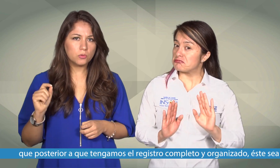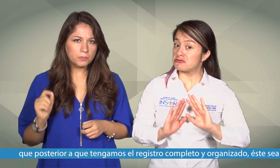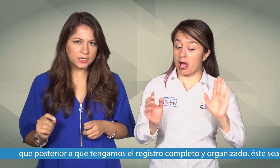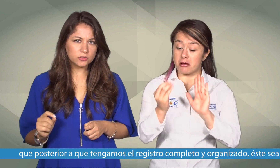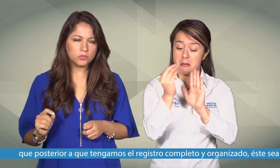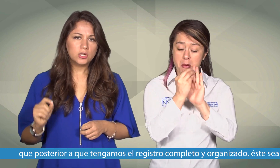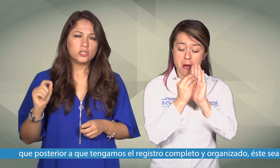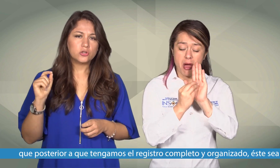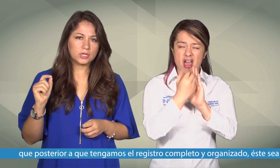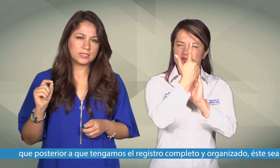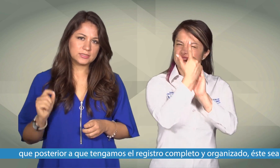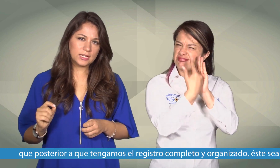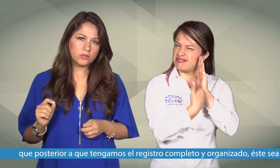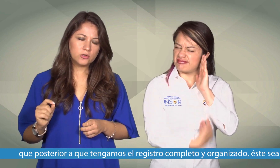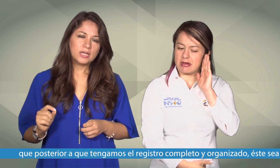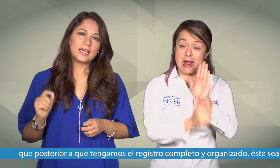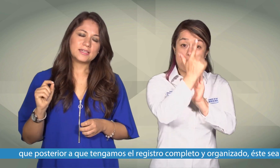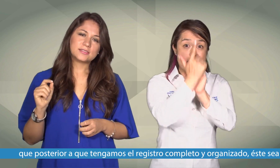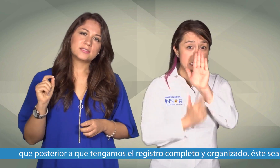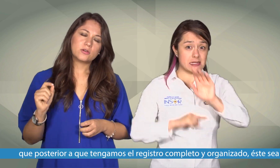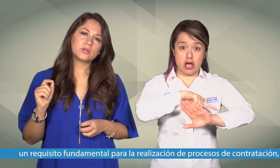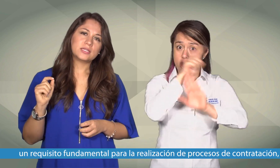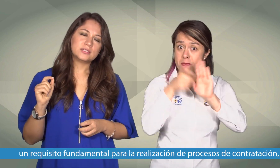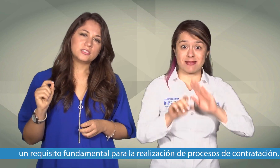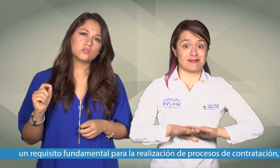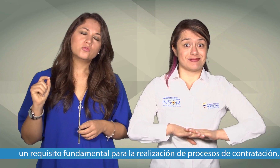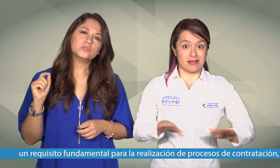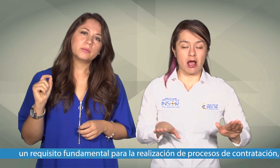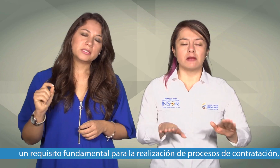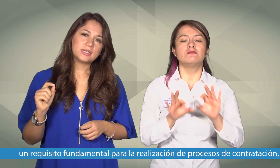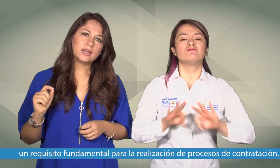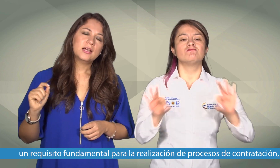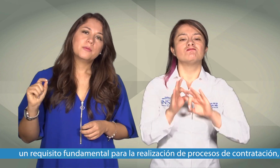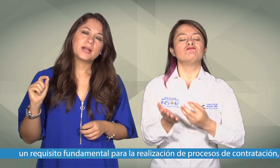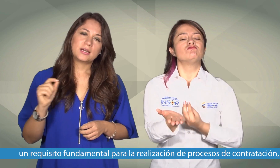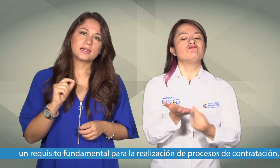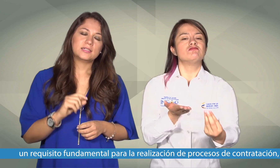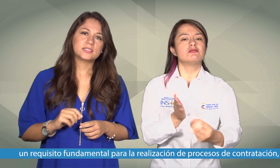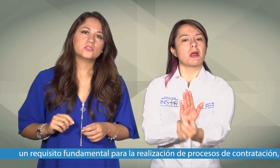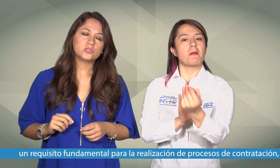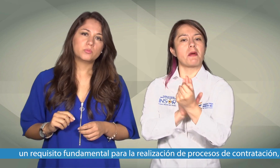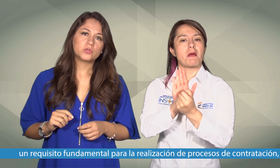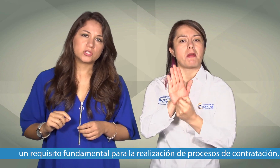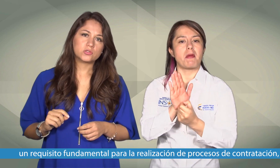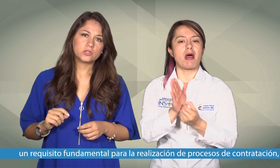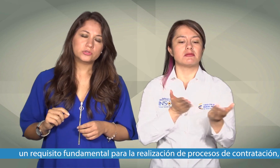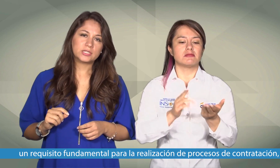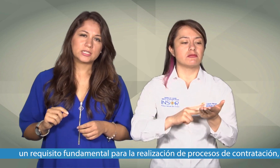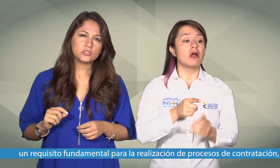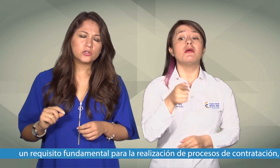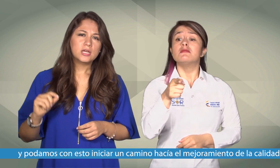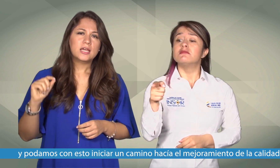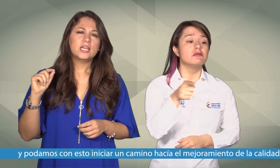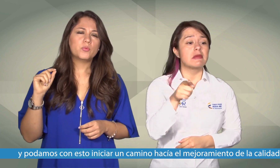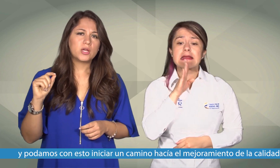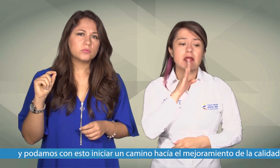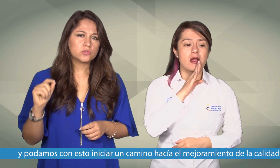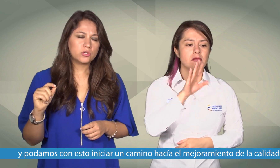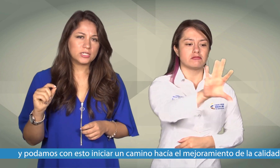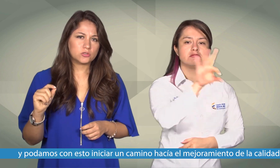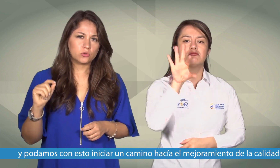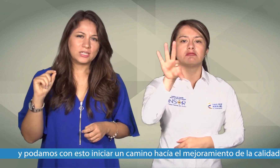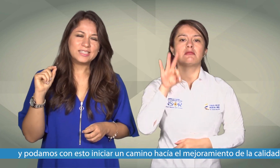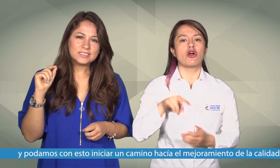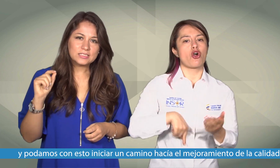registro completo y organizado, este sea un requisito fundamental para la realización de procesos de contratación y